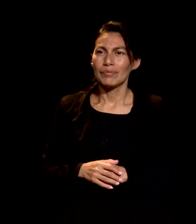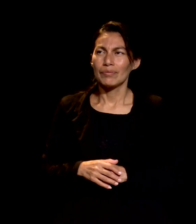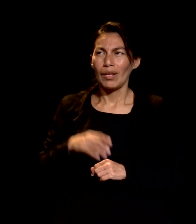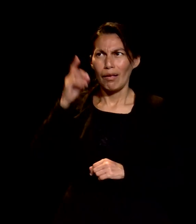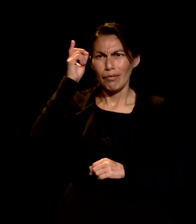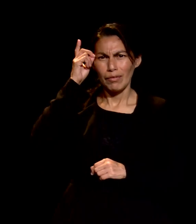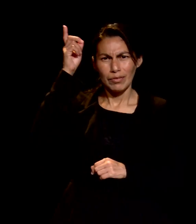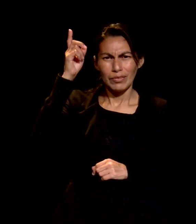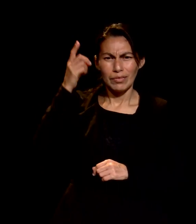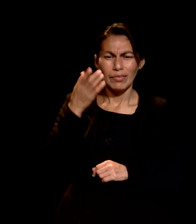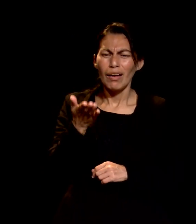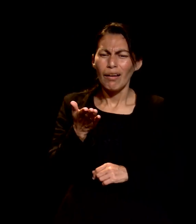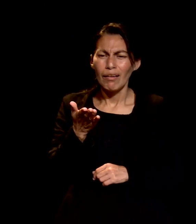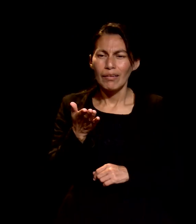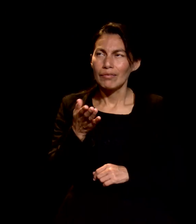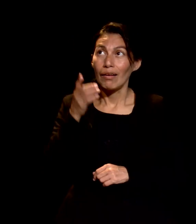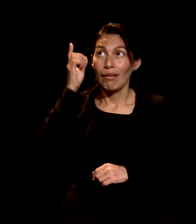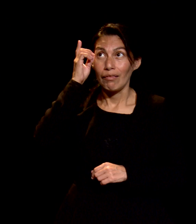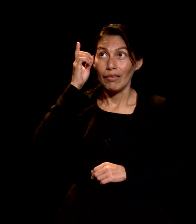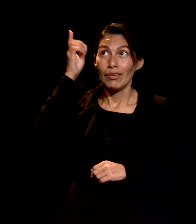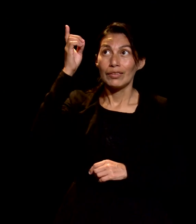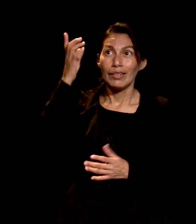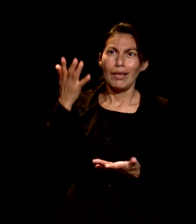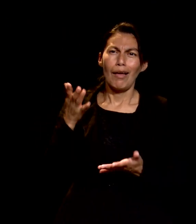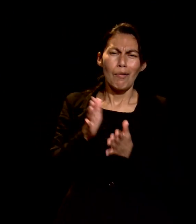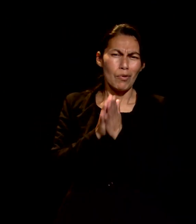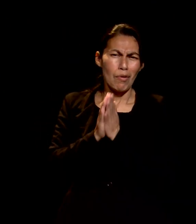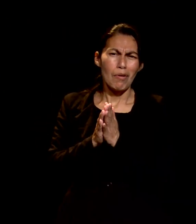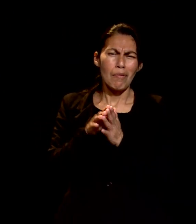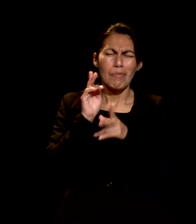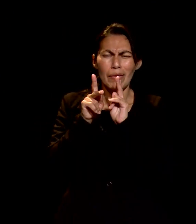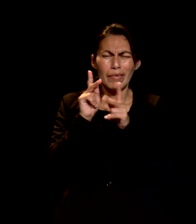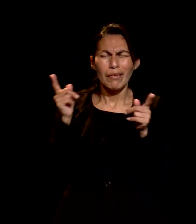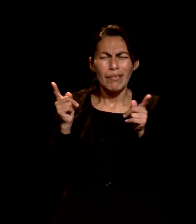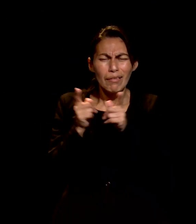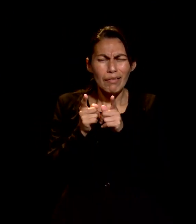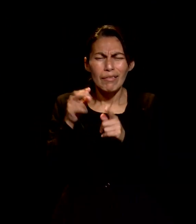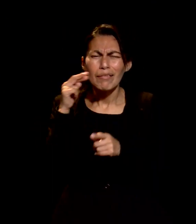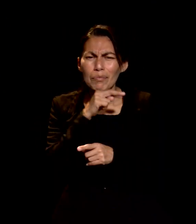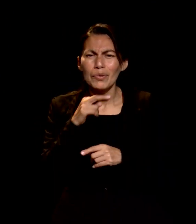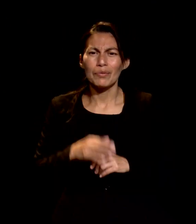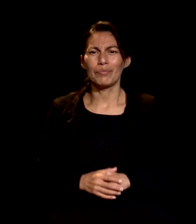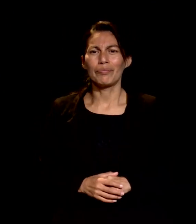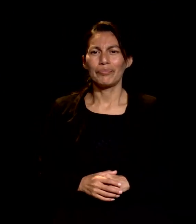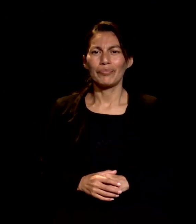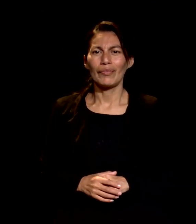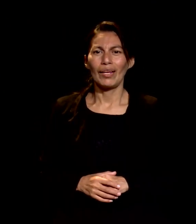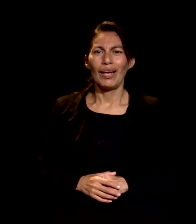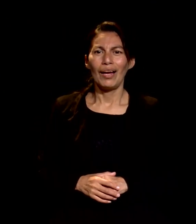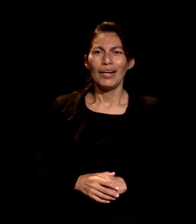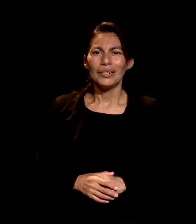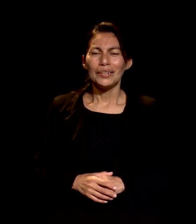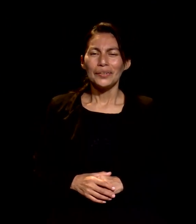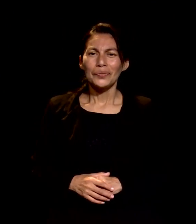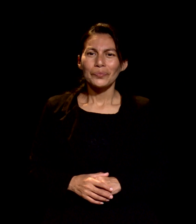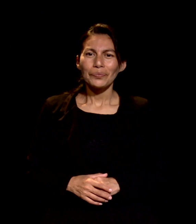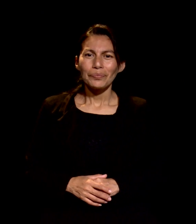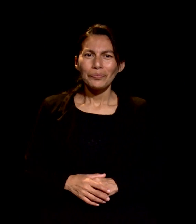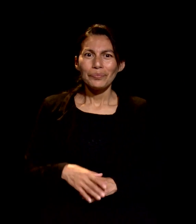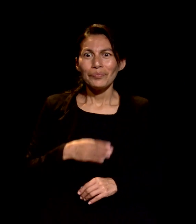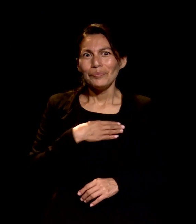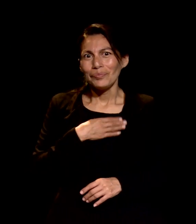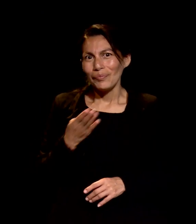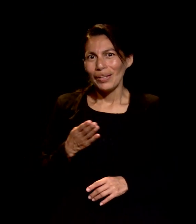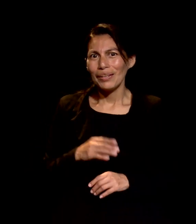pruebas a él o a Dios a Dios a Dios así breve de ese tipo de pruebas que usted le dio bueno